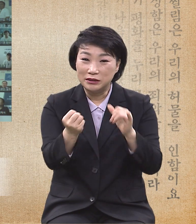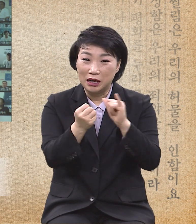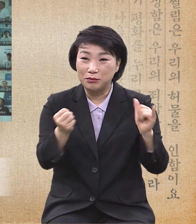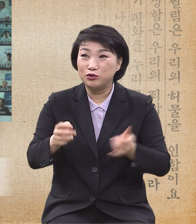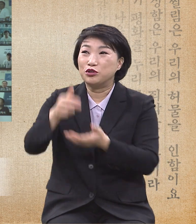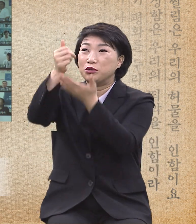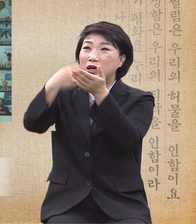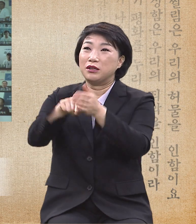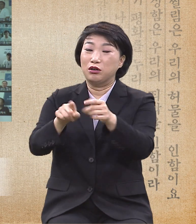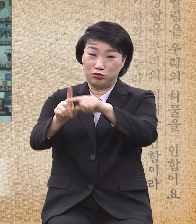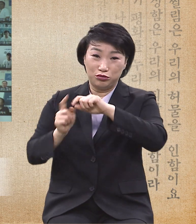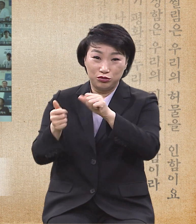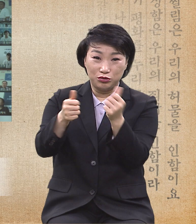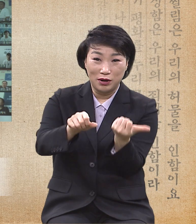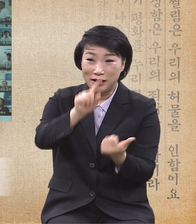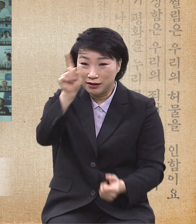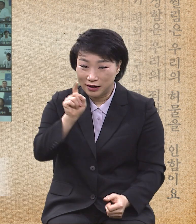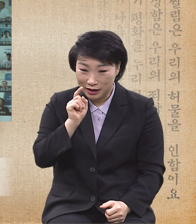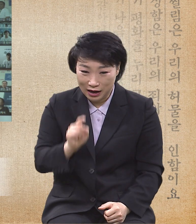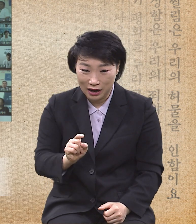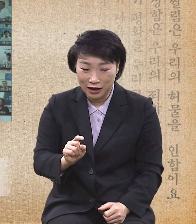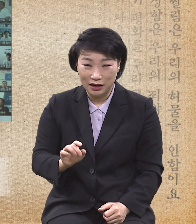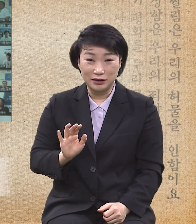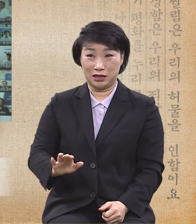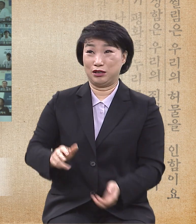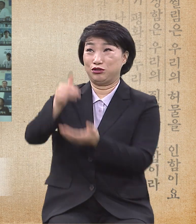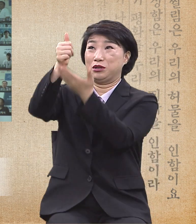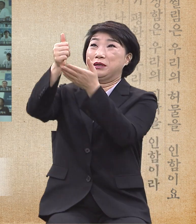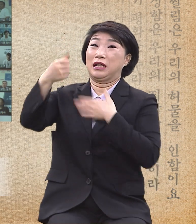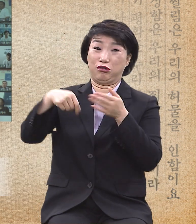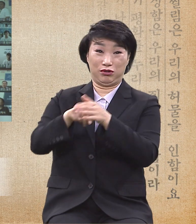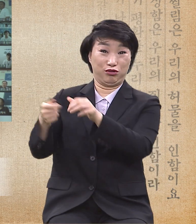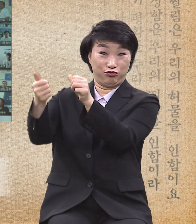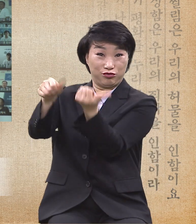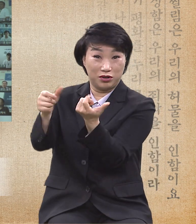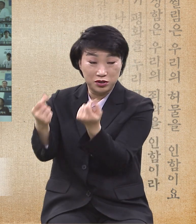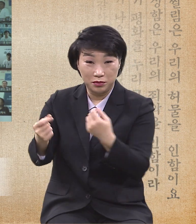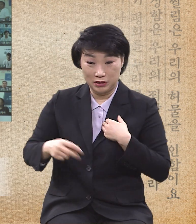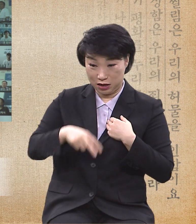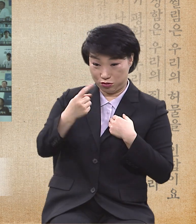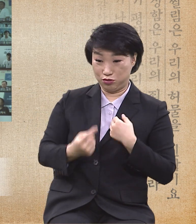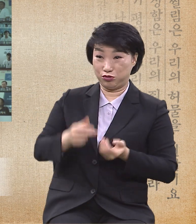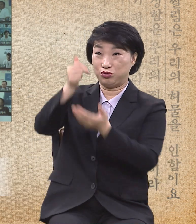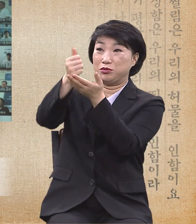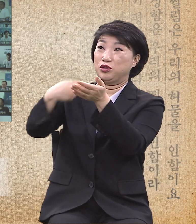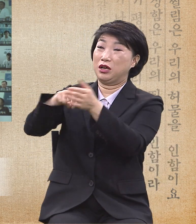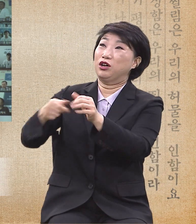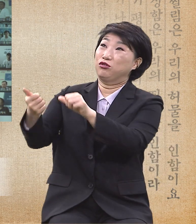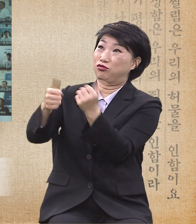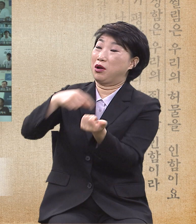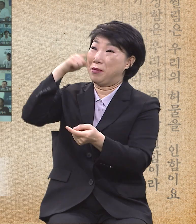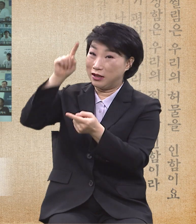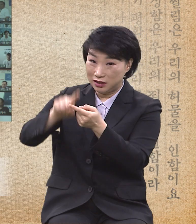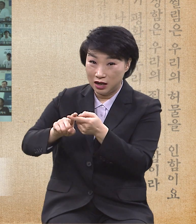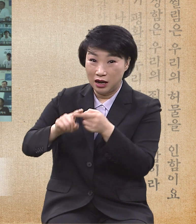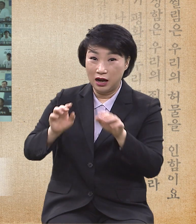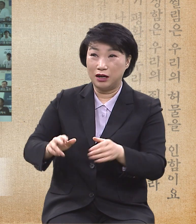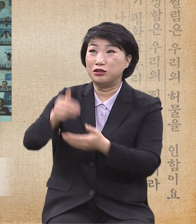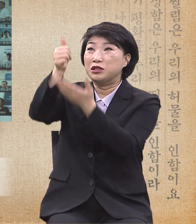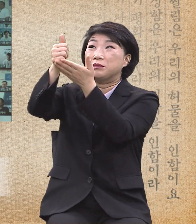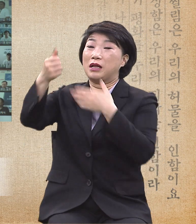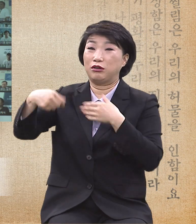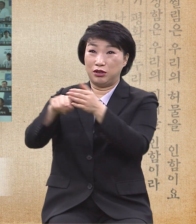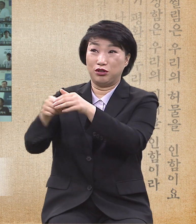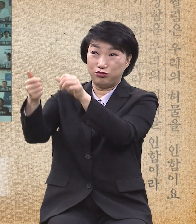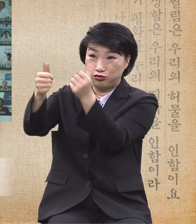죽겠나. 주도 나를 위해 죽었으니 나도 주를 위해 죽어야만 마땅합니다. 주도 나를